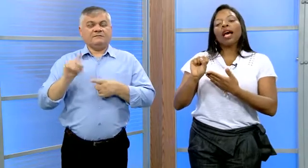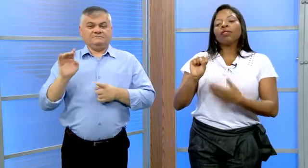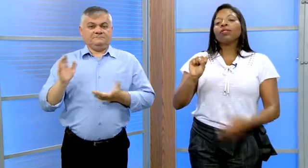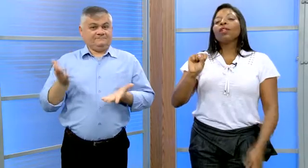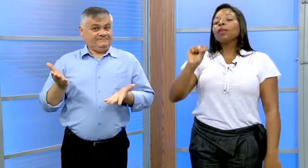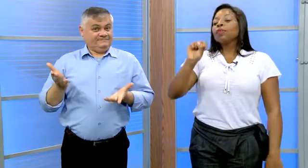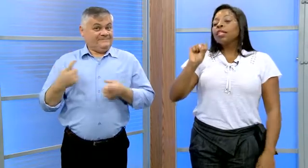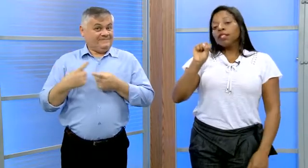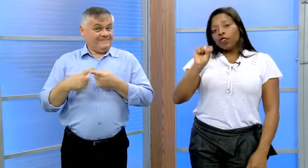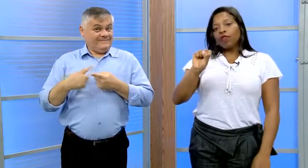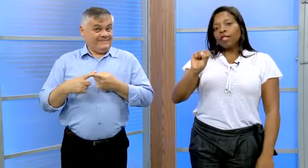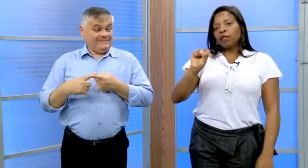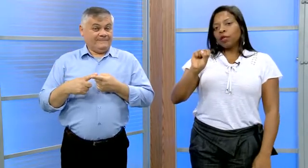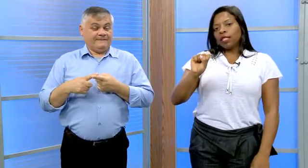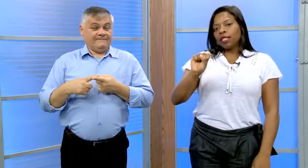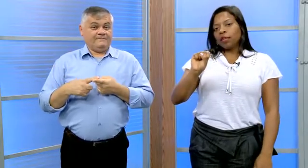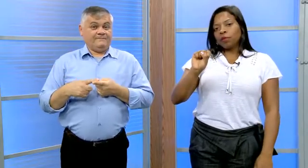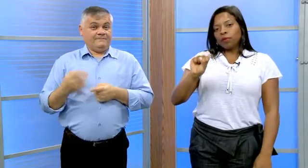lado. Silvana, por exemplo.